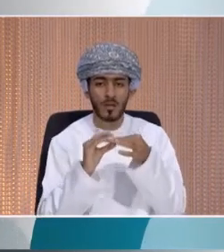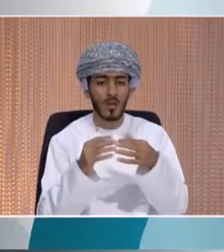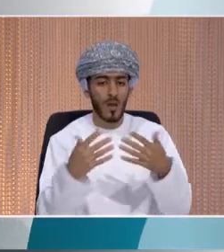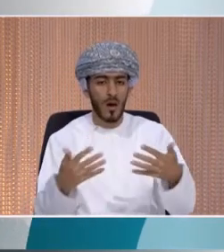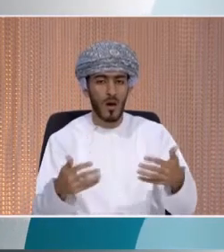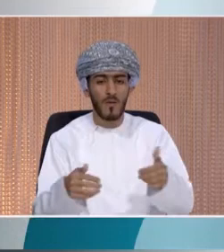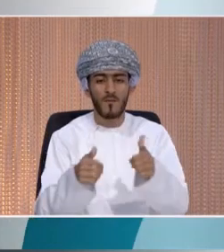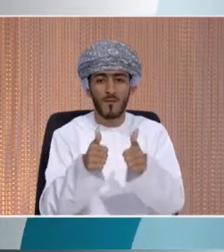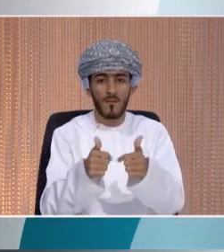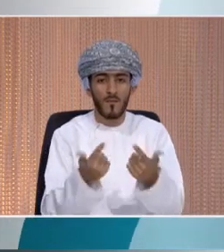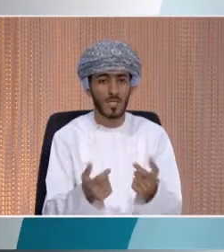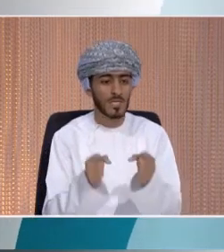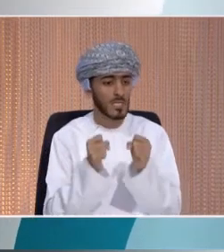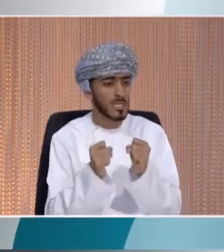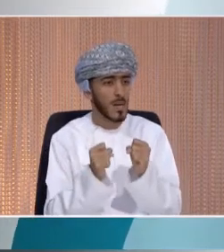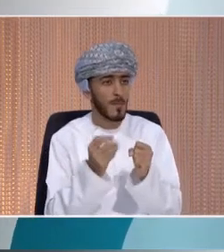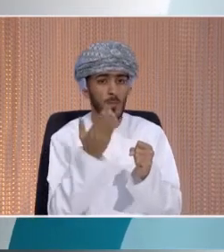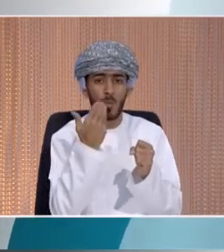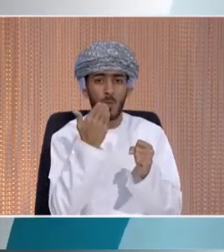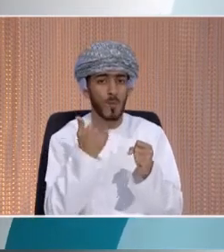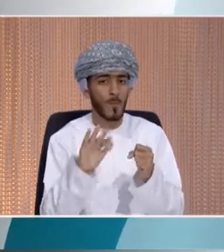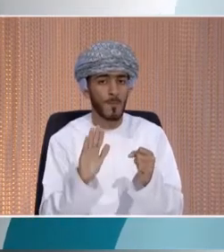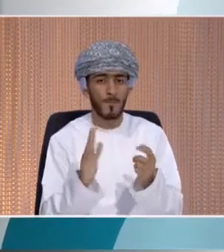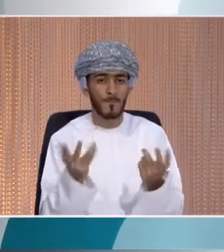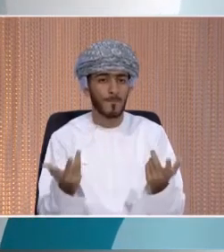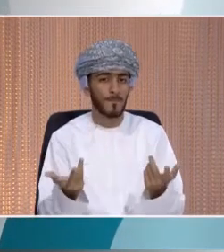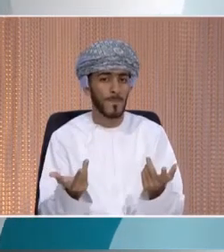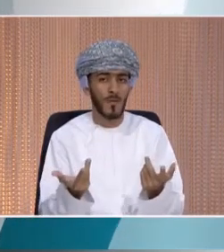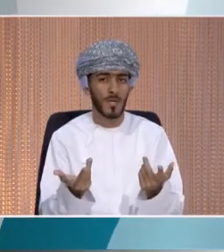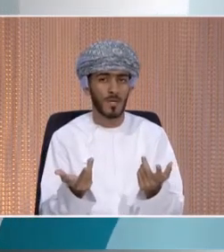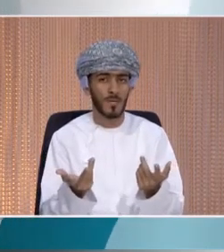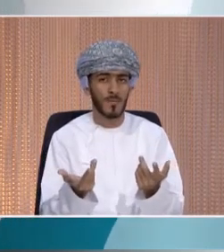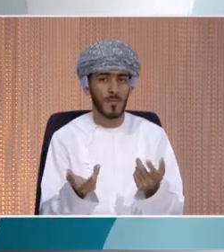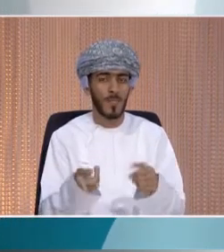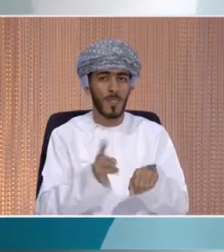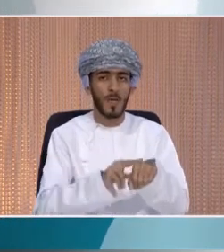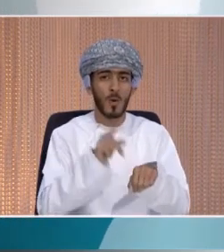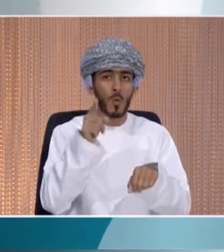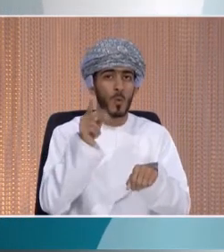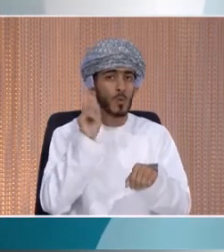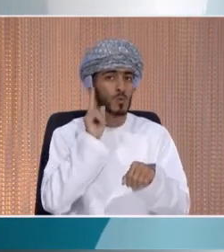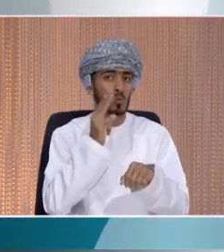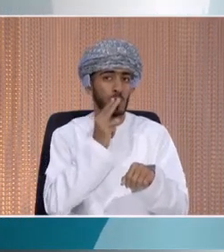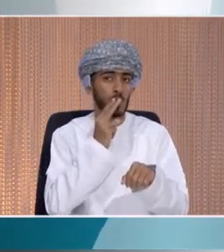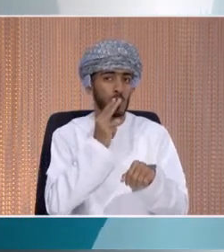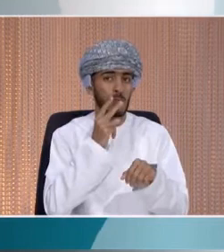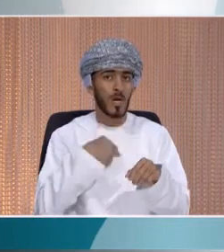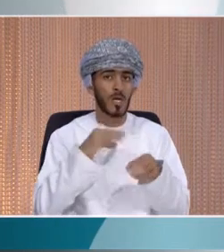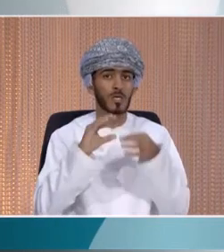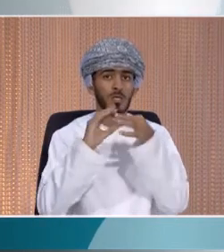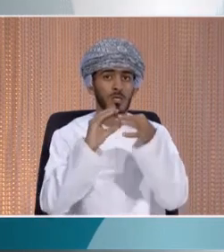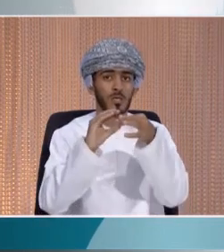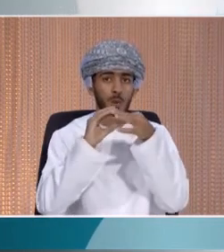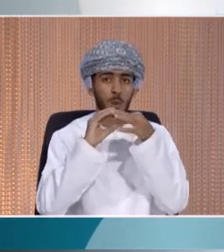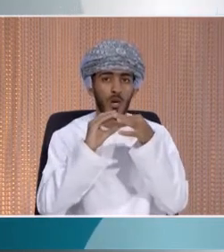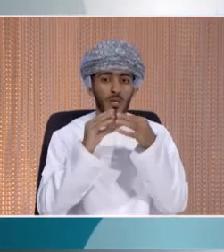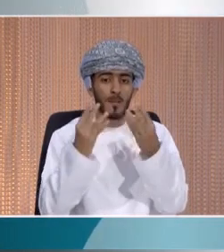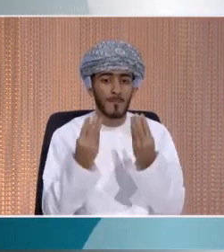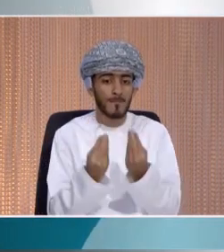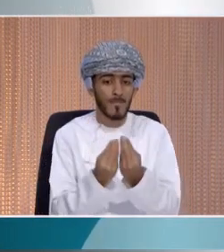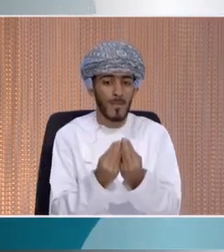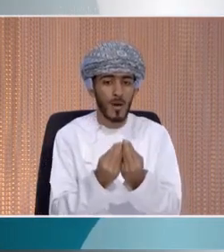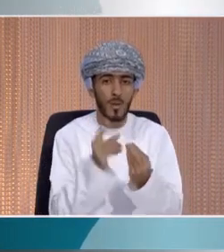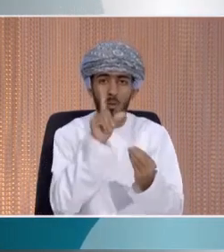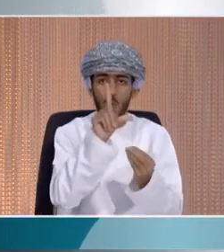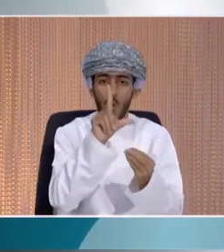الشاب الأصم بنت من فئة الصم أيضا تتواصل معه نفسيا وروحيا